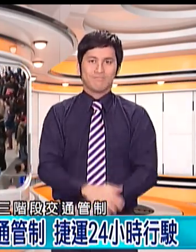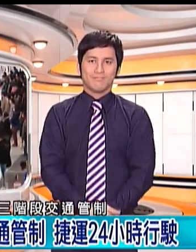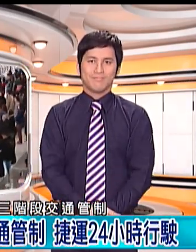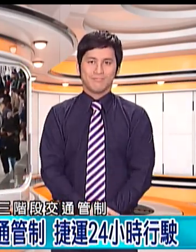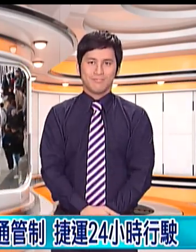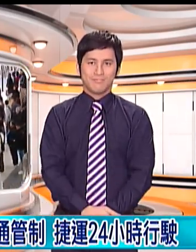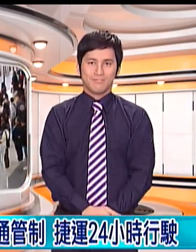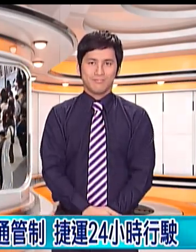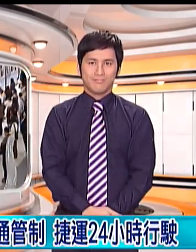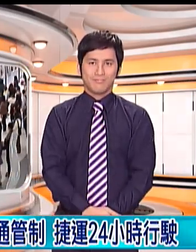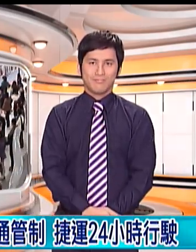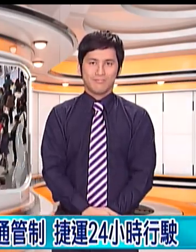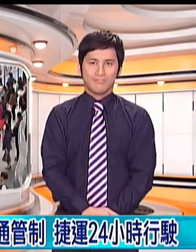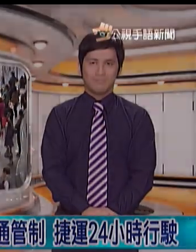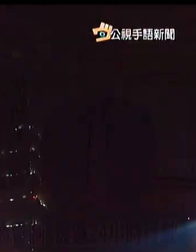制。